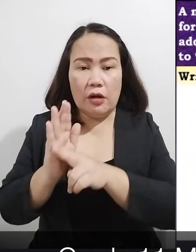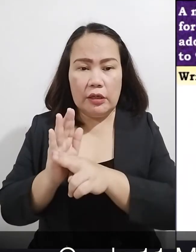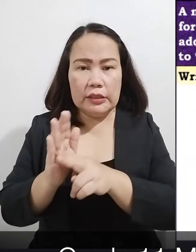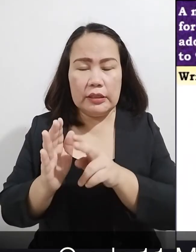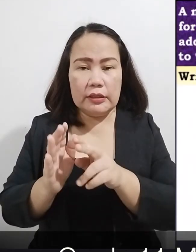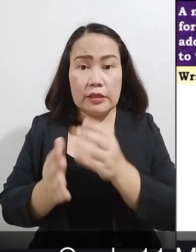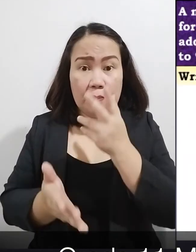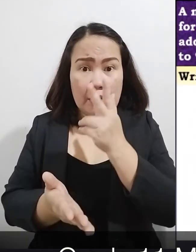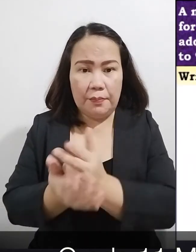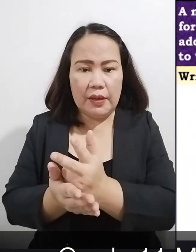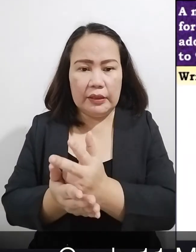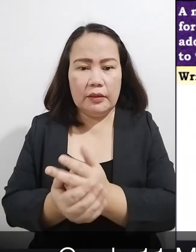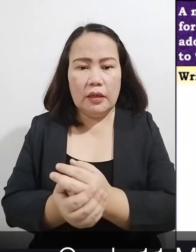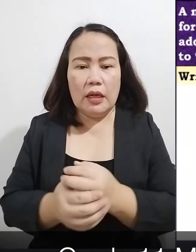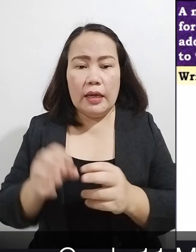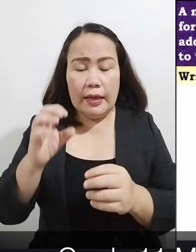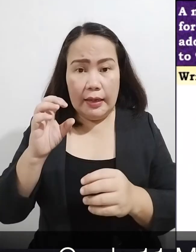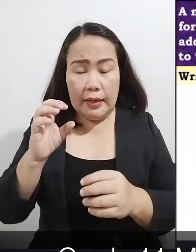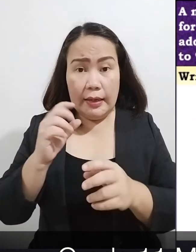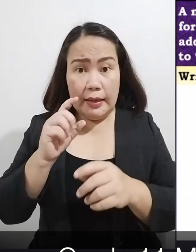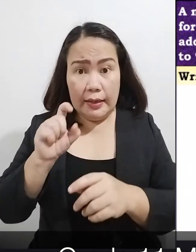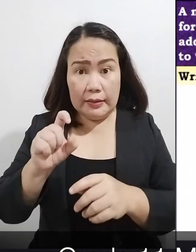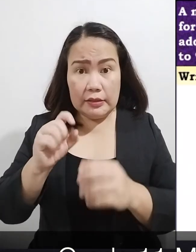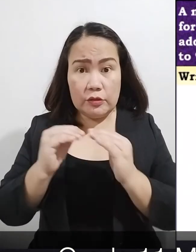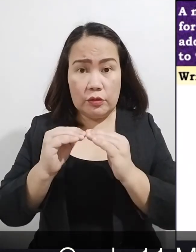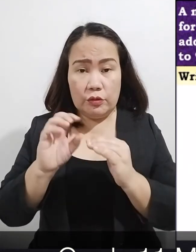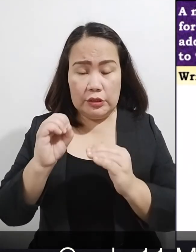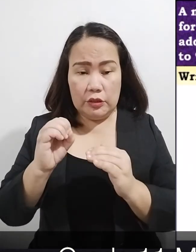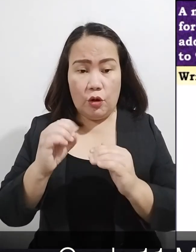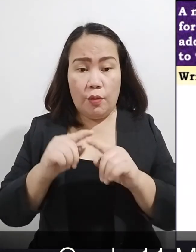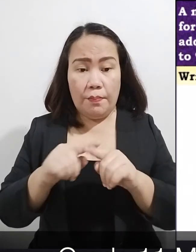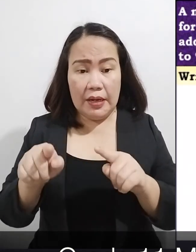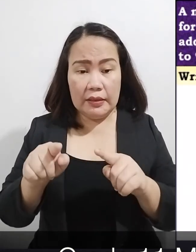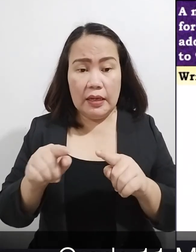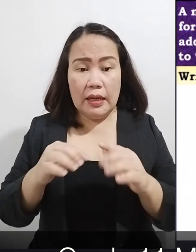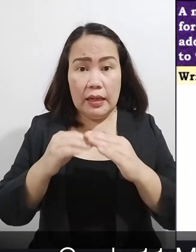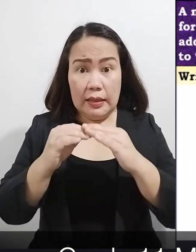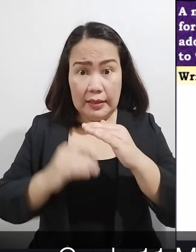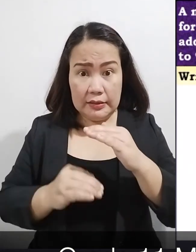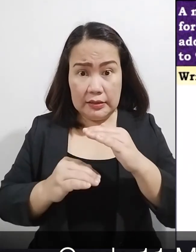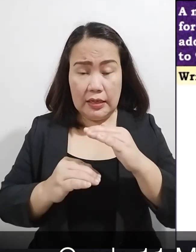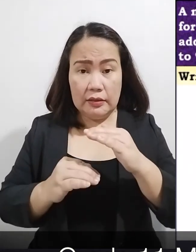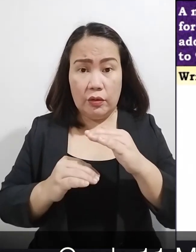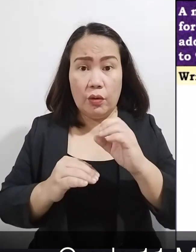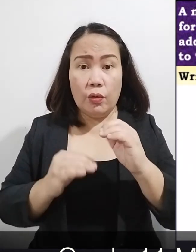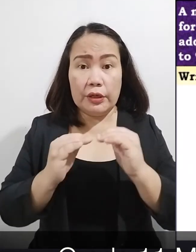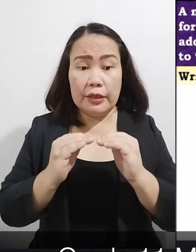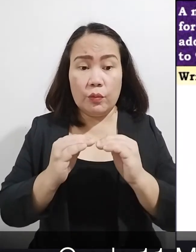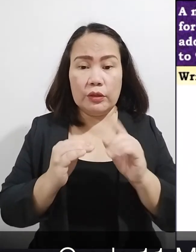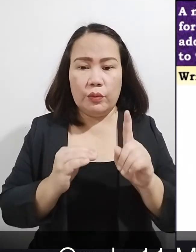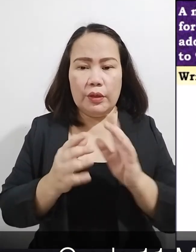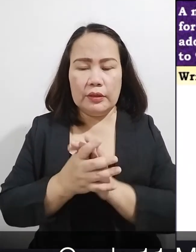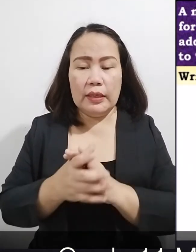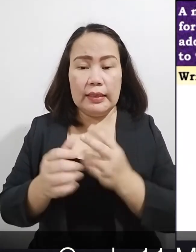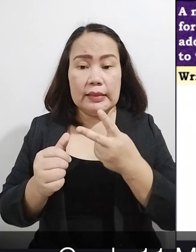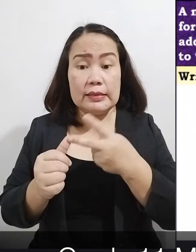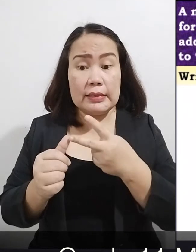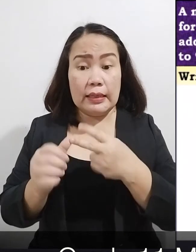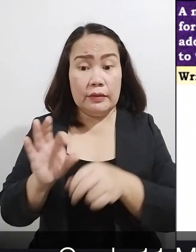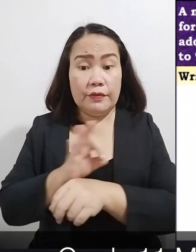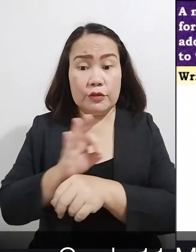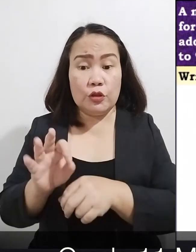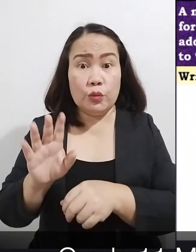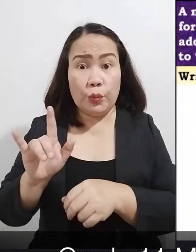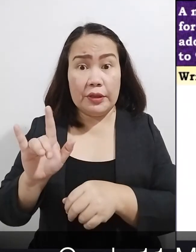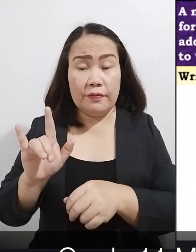than 0 but less than or equal to 1. Pangalawa, ang kanyang parking fee ay 25 plus